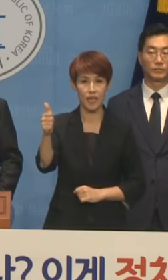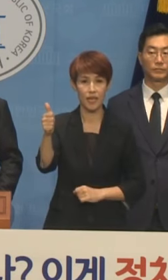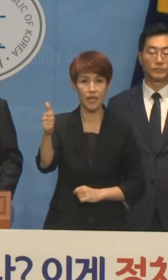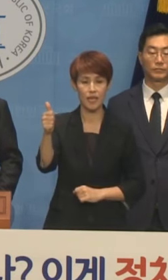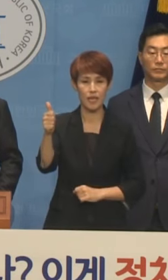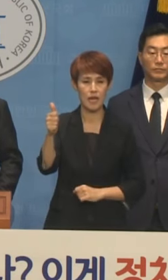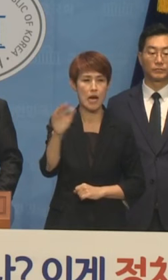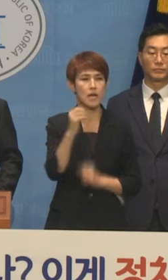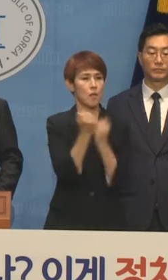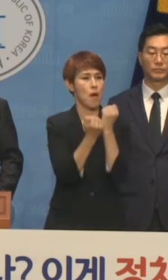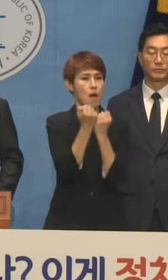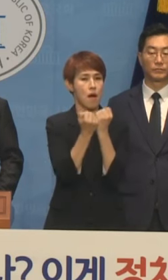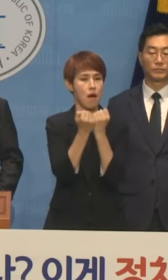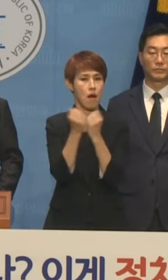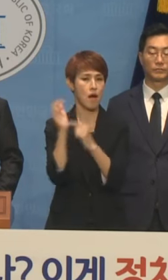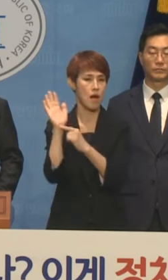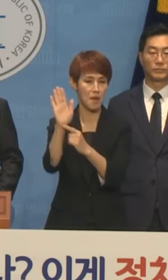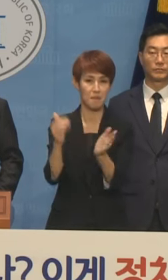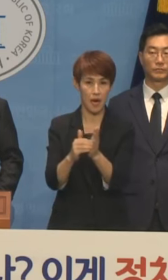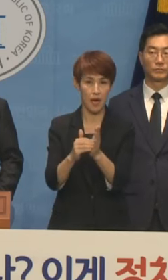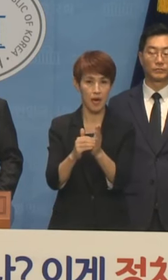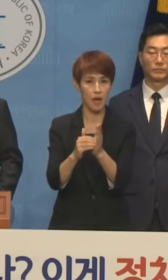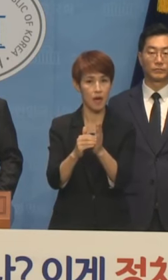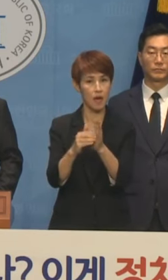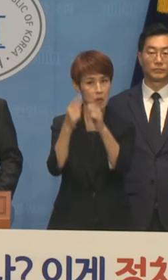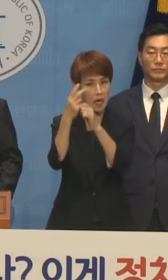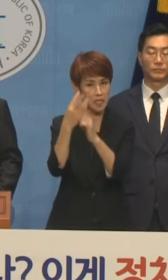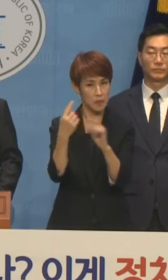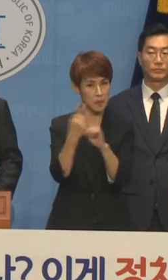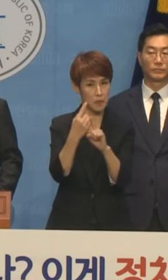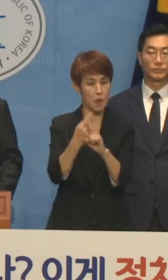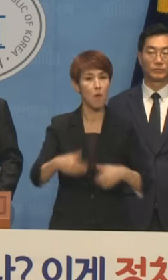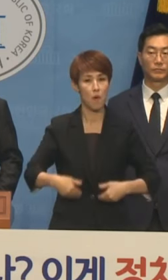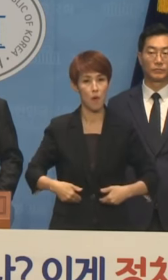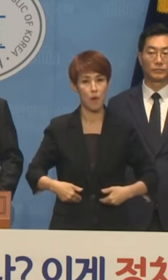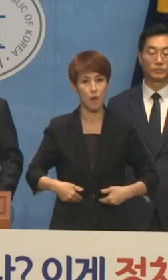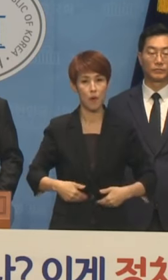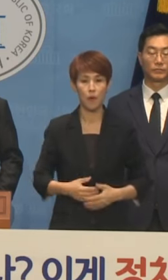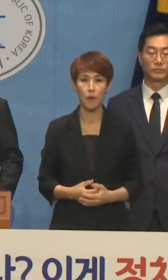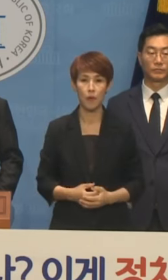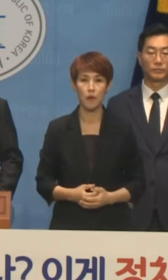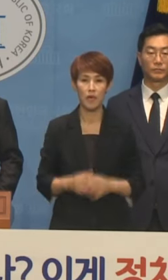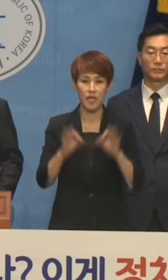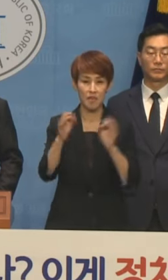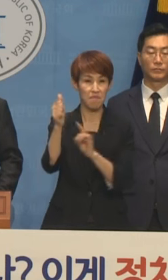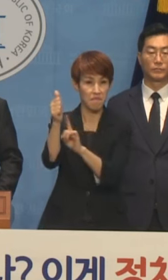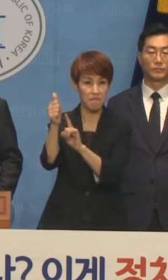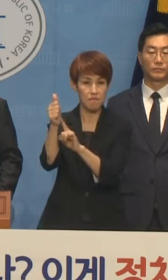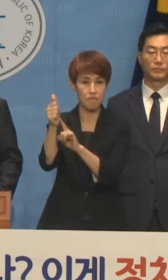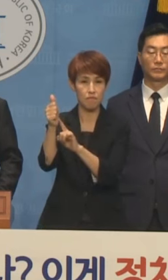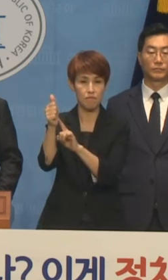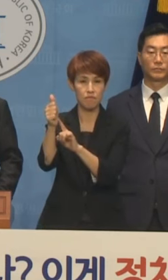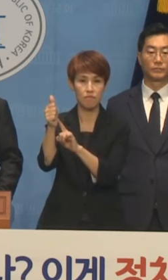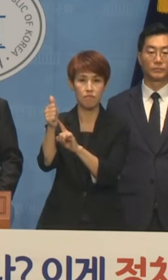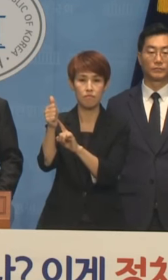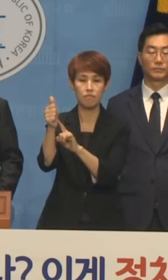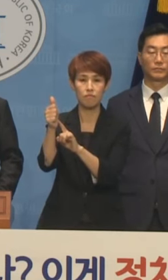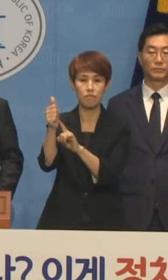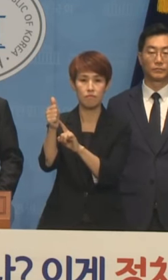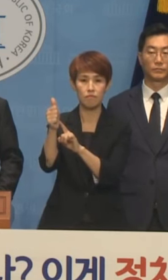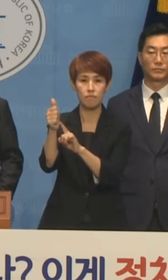해명문을 내놨습니다. 그 중에서 몇 가지 이제 시정해야 될 부분이 있는데, 우선 김영철 검사 본인을 상대로